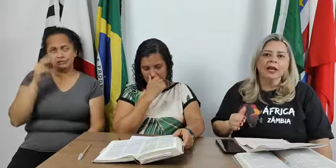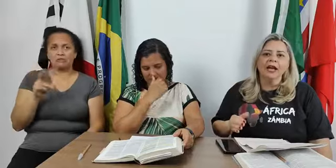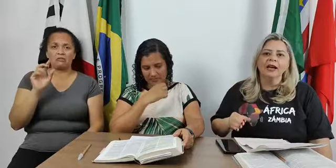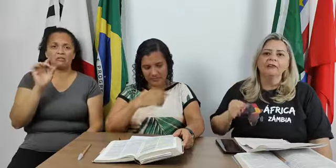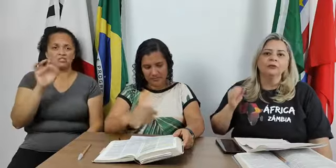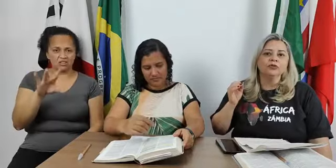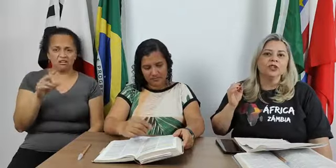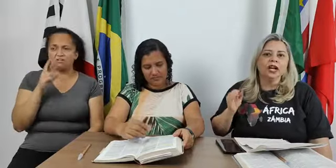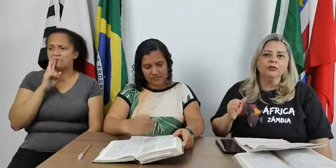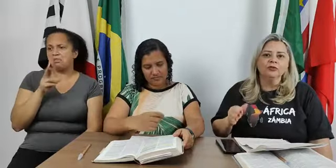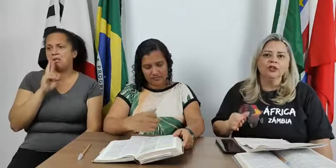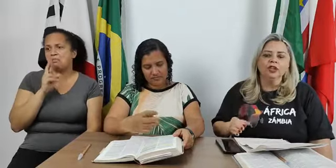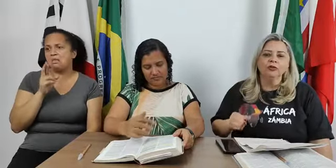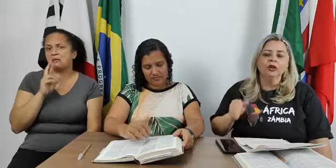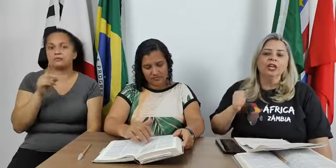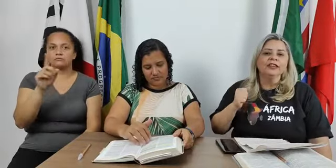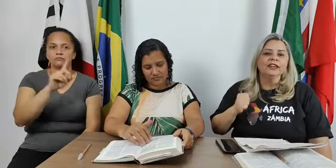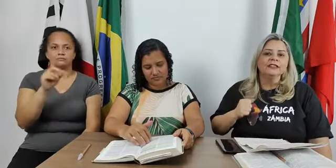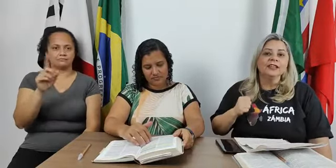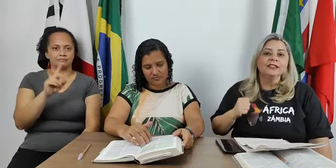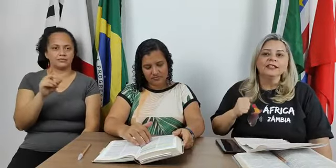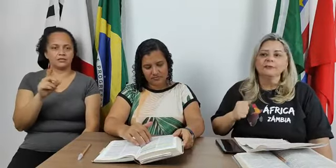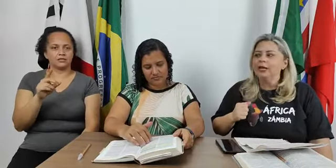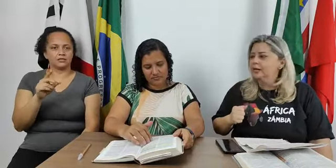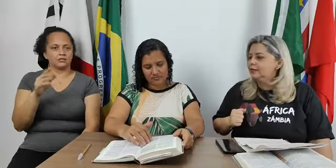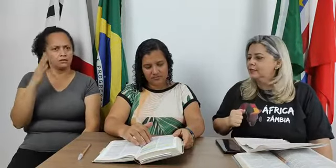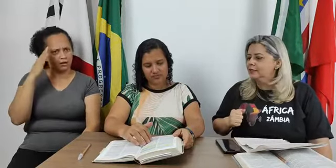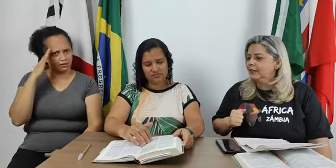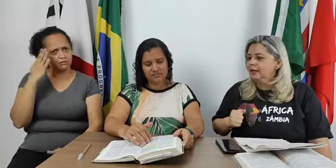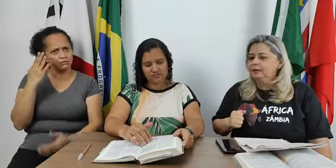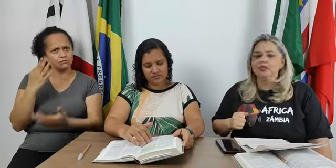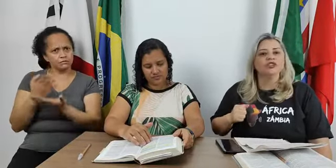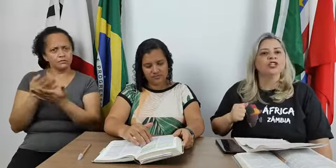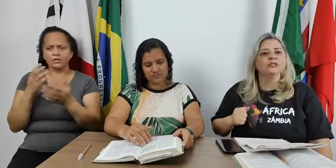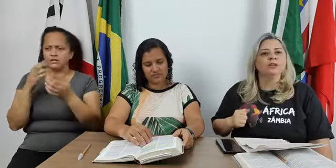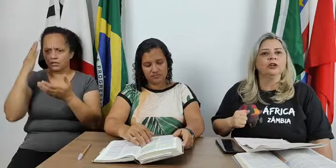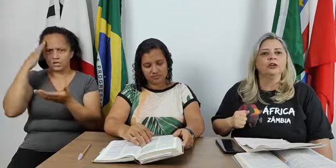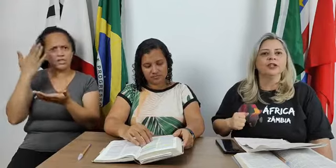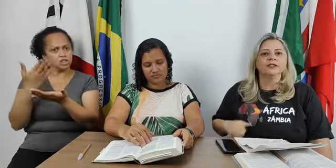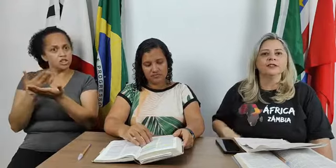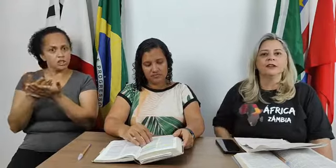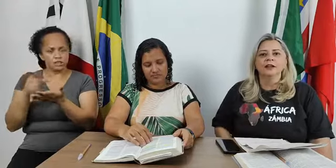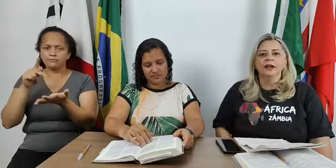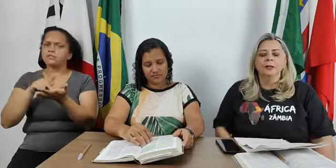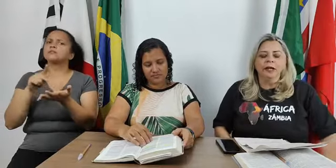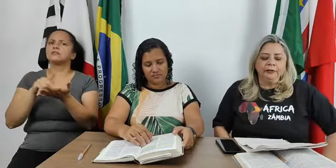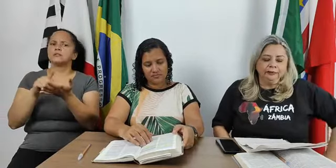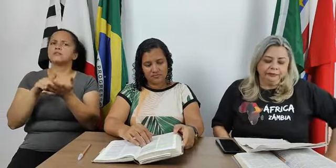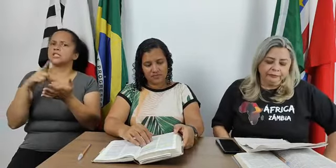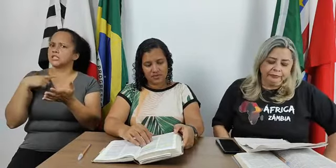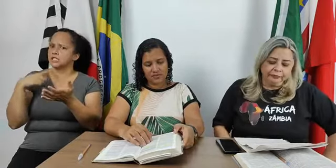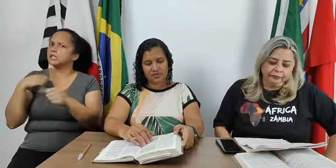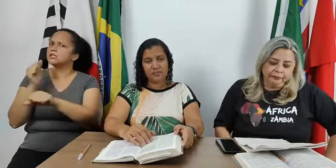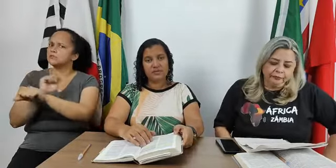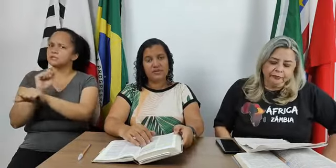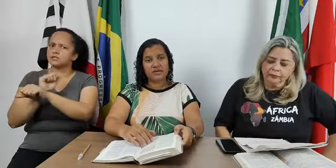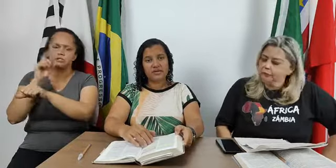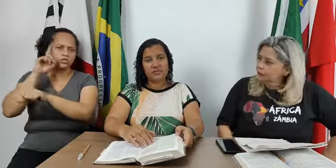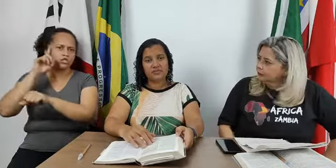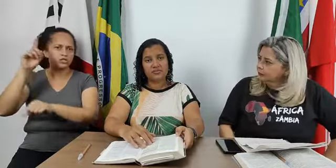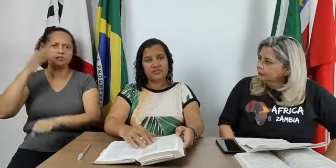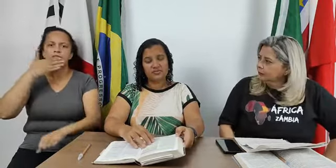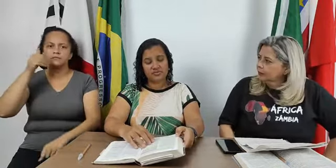confessar a palavra, buscar do Senhor, trazer essa esperança, né, de dias melhores. Amém? Mesmo